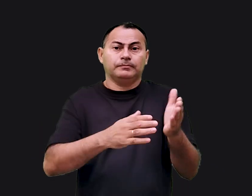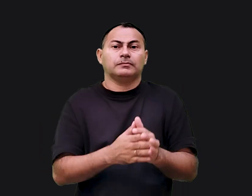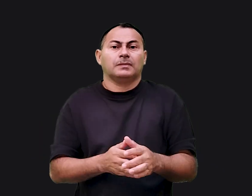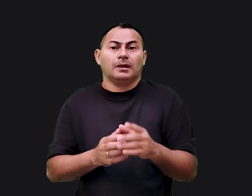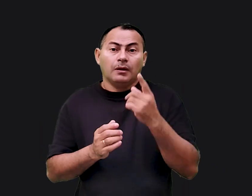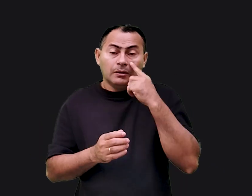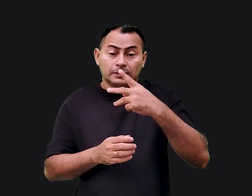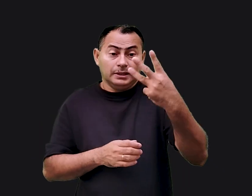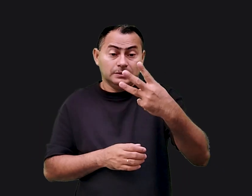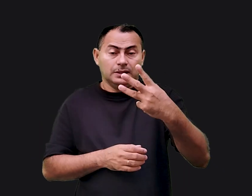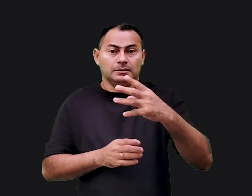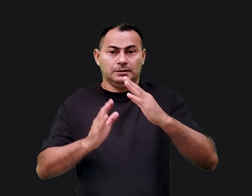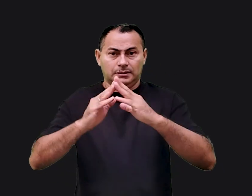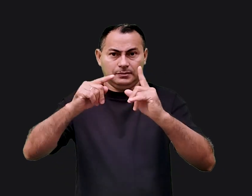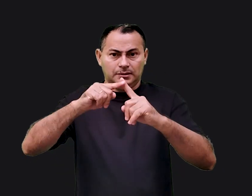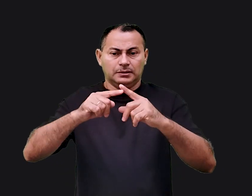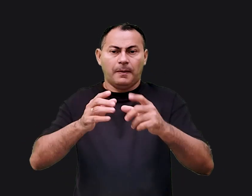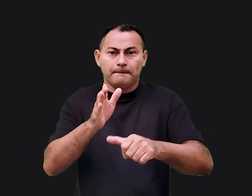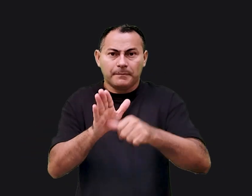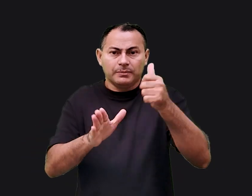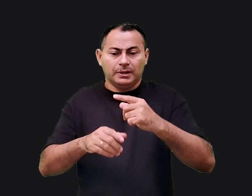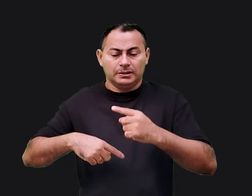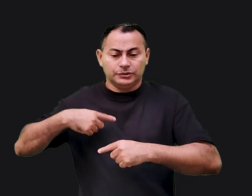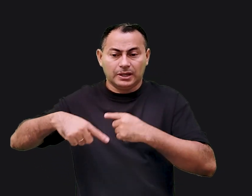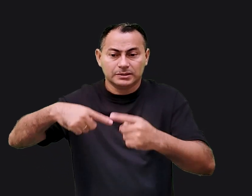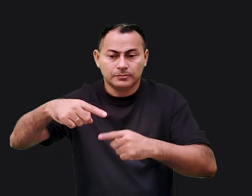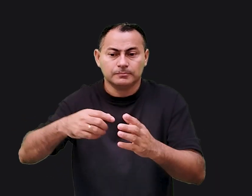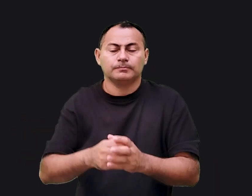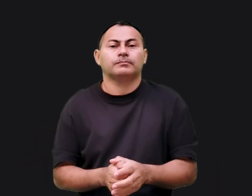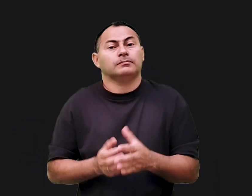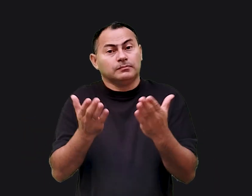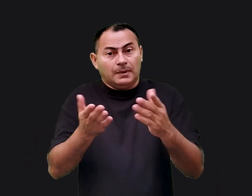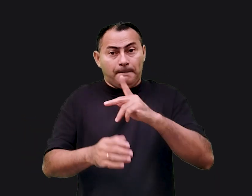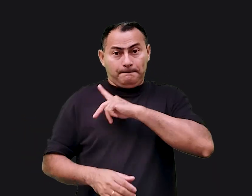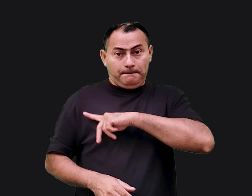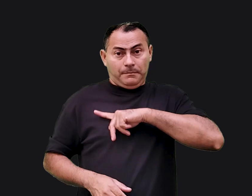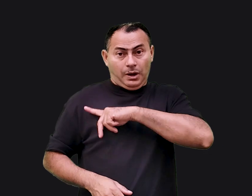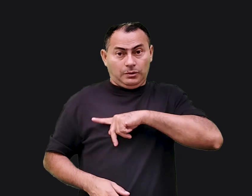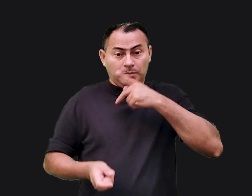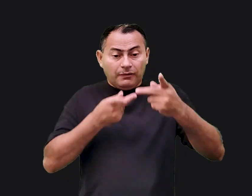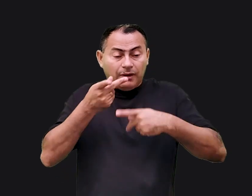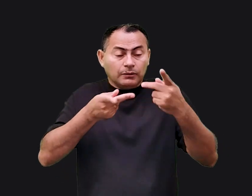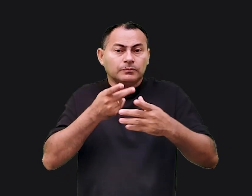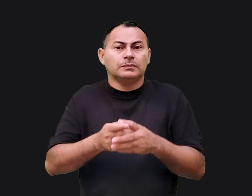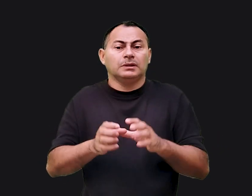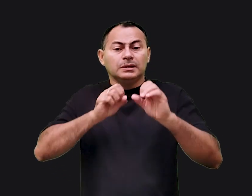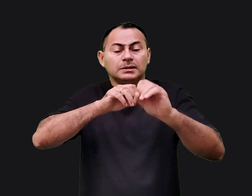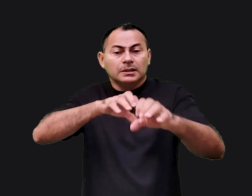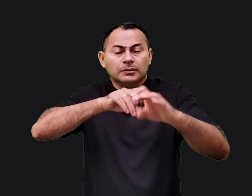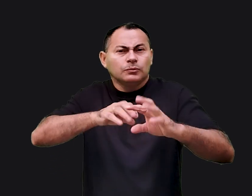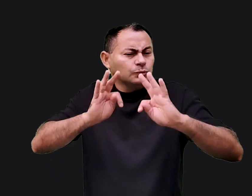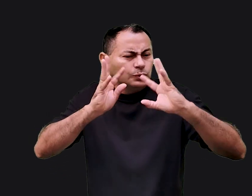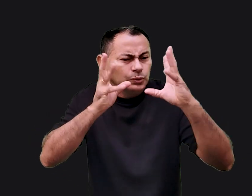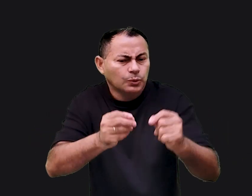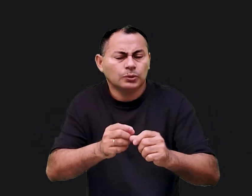Este era o padrão da igreja na sua primeira geração e foi isso que Paulo quis dizer quando disse ensinei lhes tudo